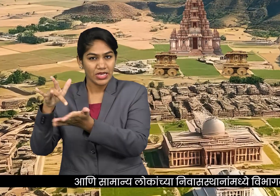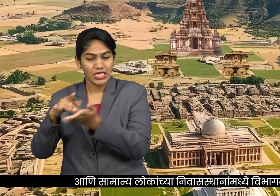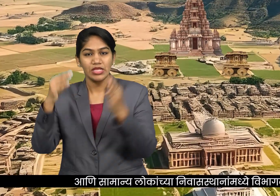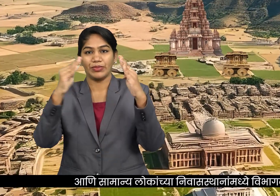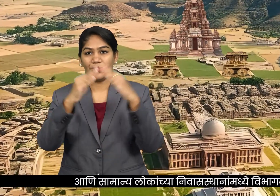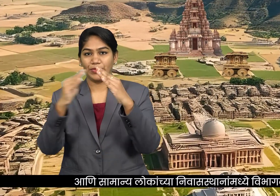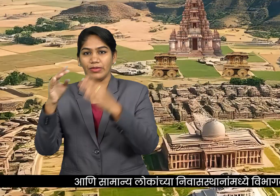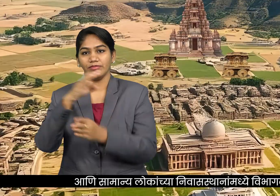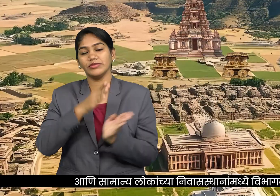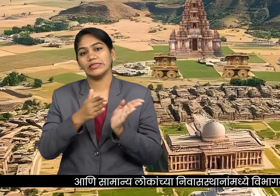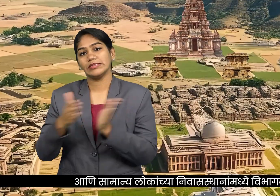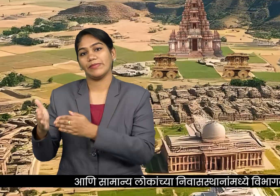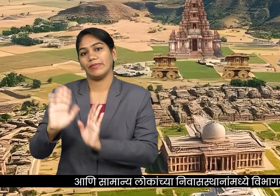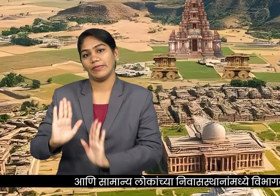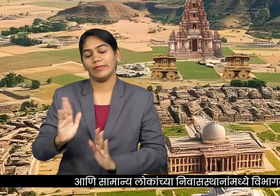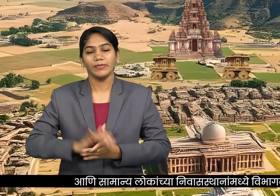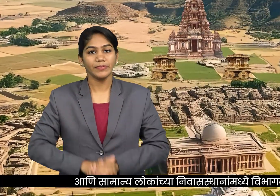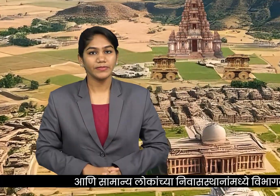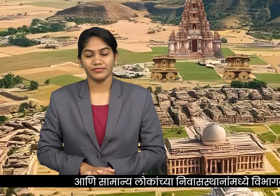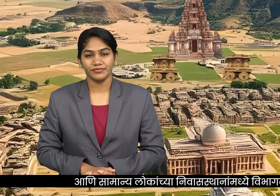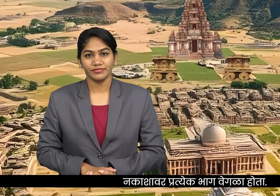निवासस्थानांमध्ये विभागलेले होते.